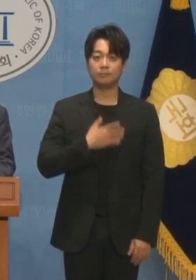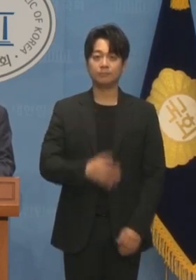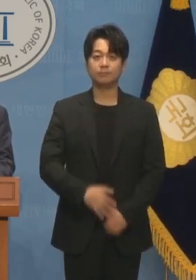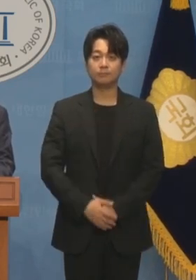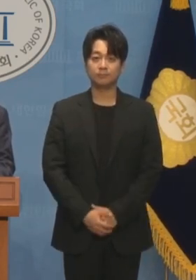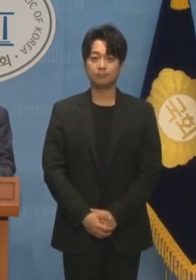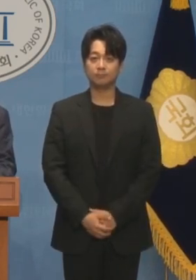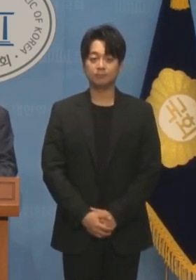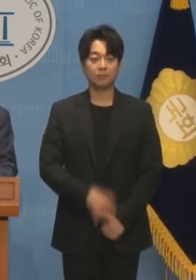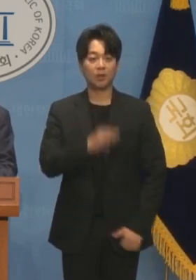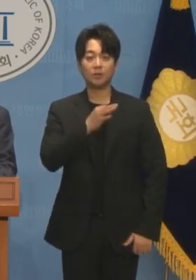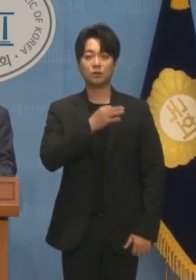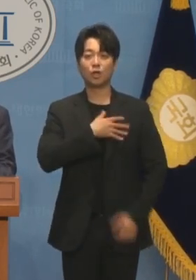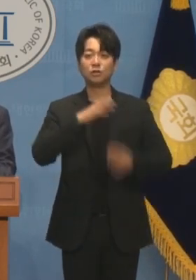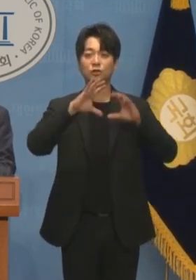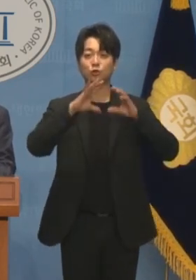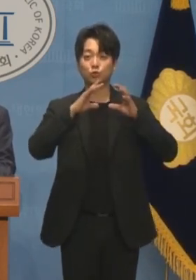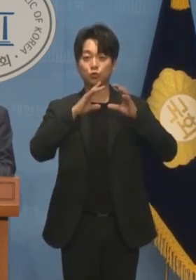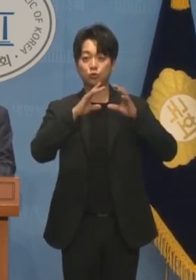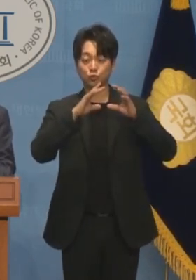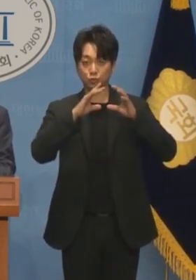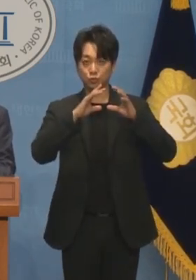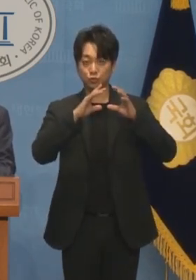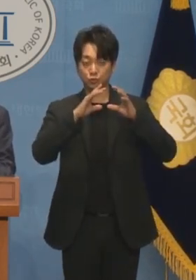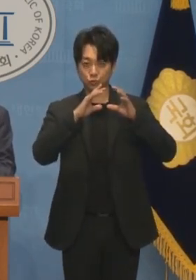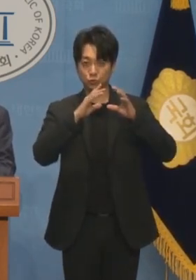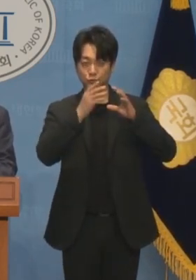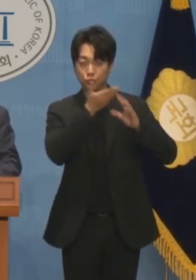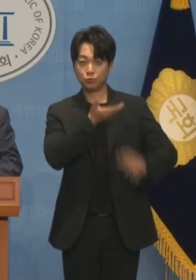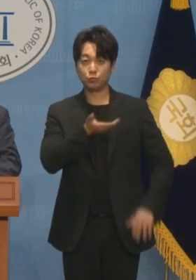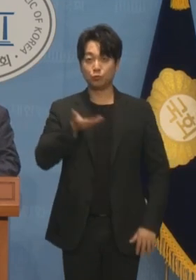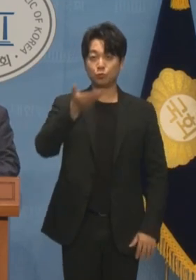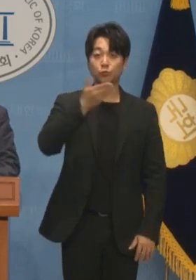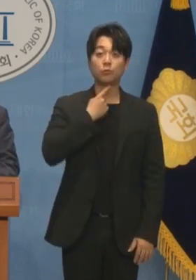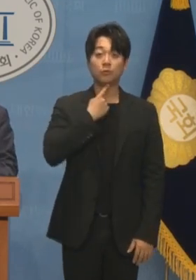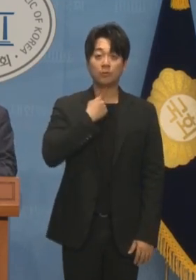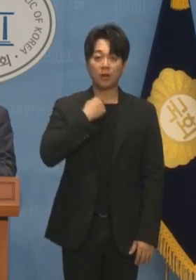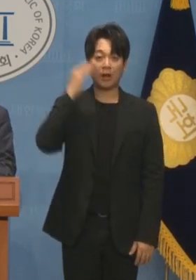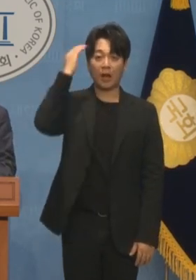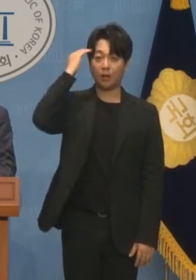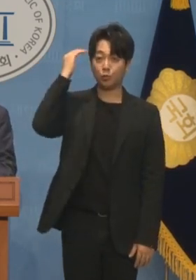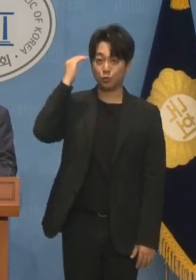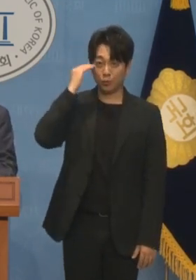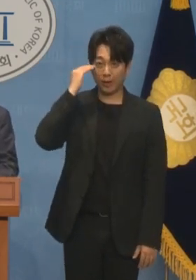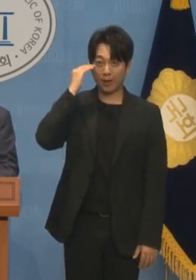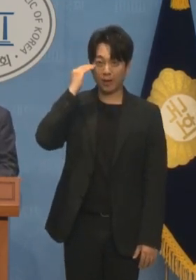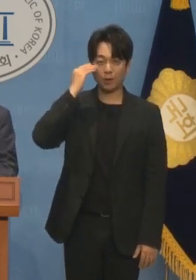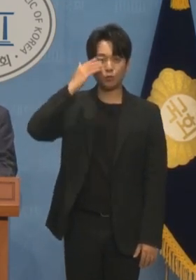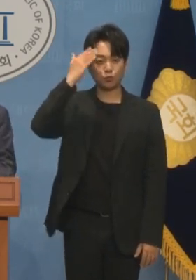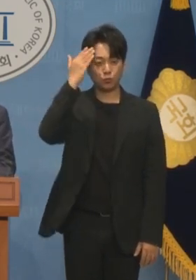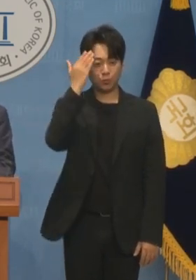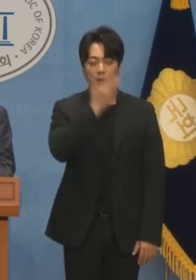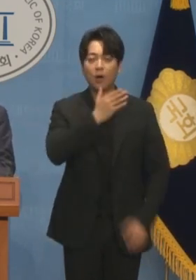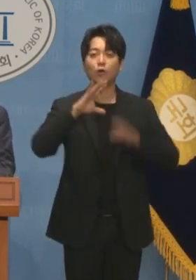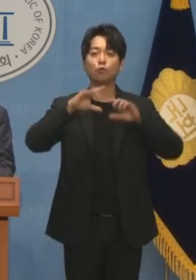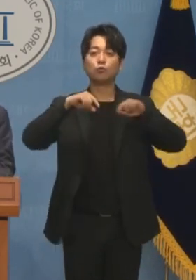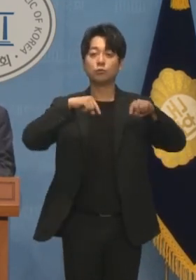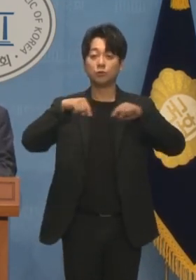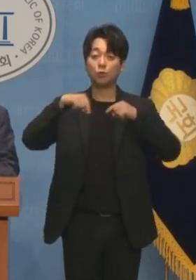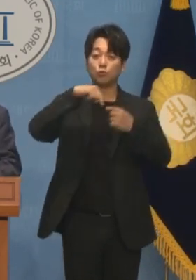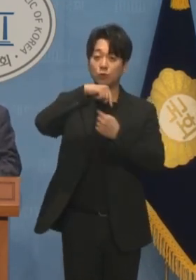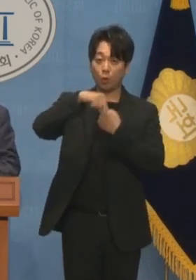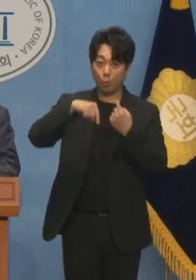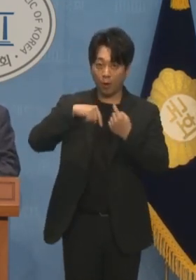선진국 반열에 올라선 나의 조국 대한민국의 투명한 국정 운영, 투명한